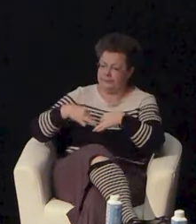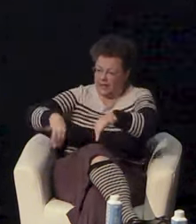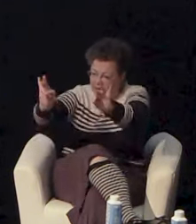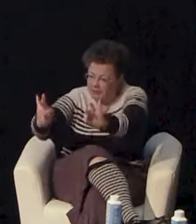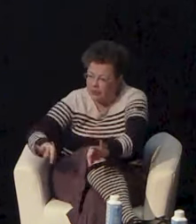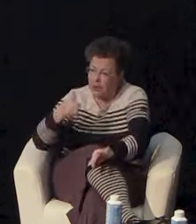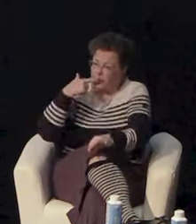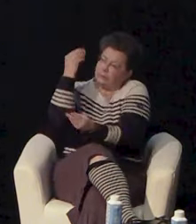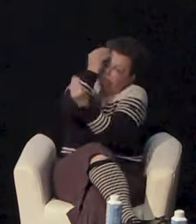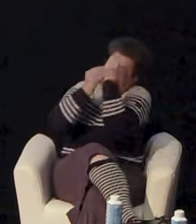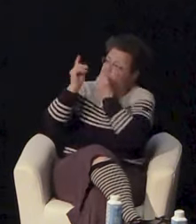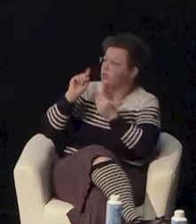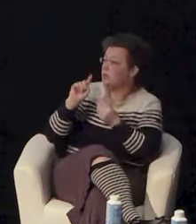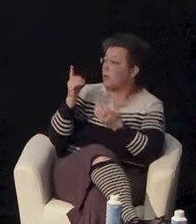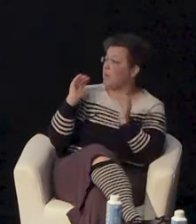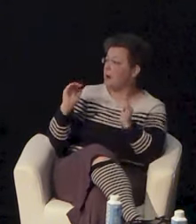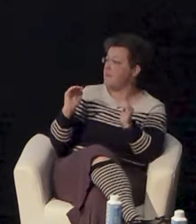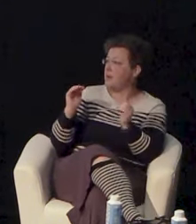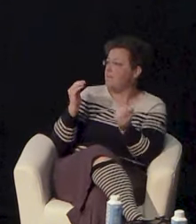enseignants ne sont pas prêts à accueillir